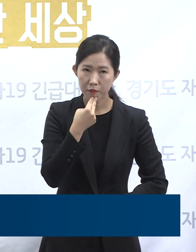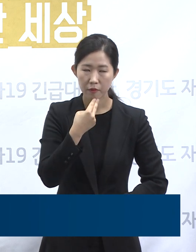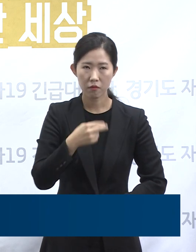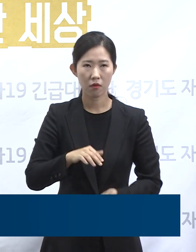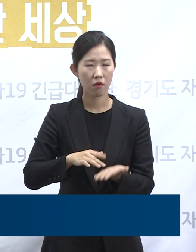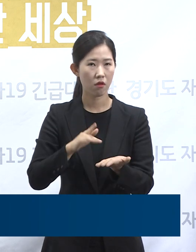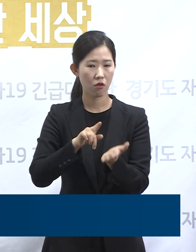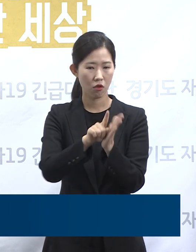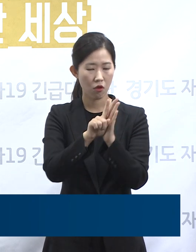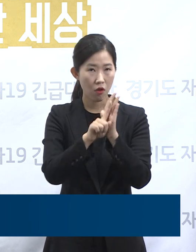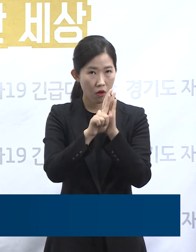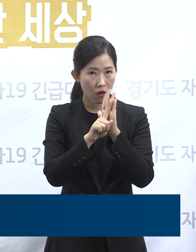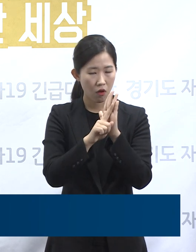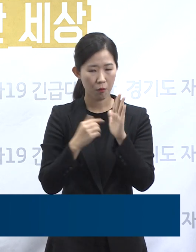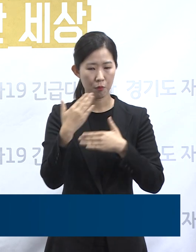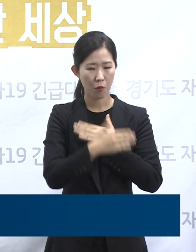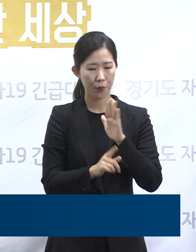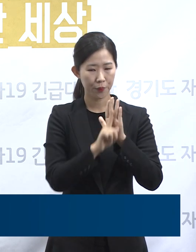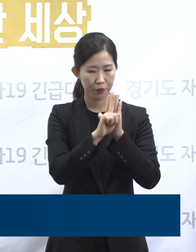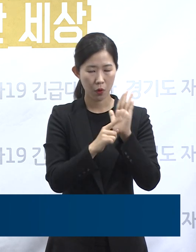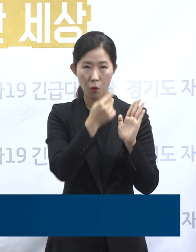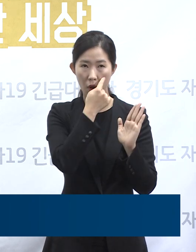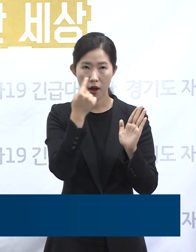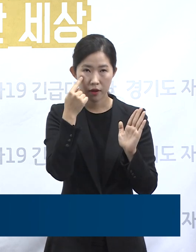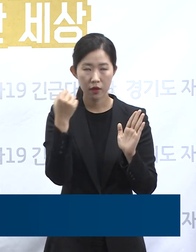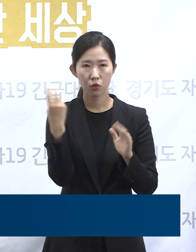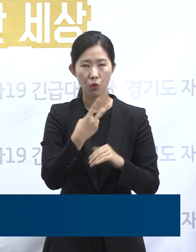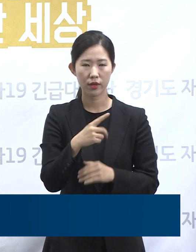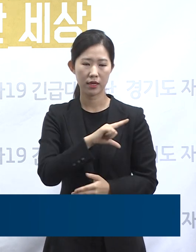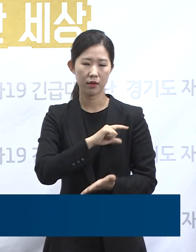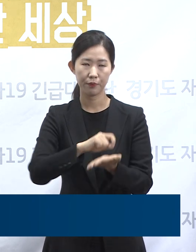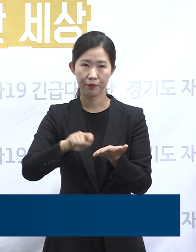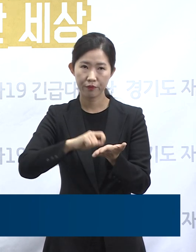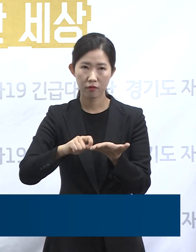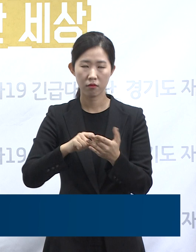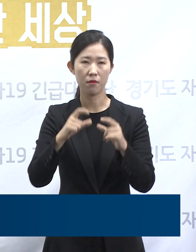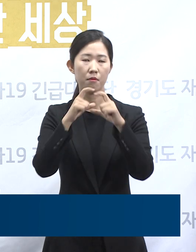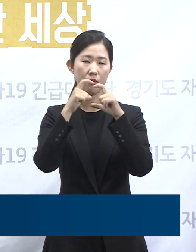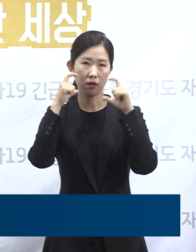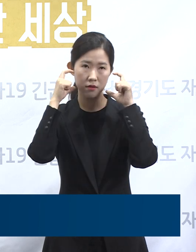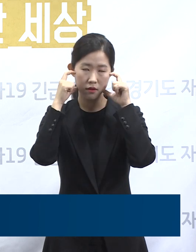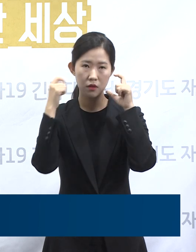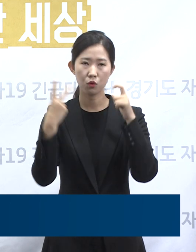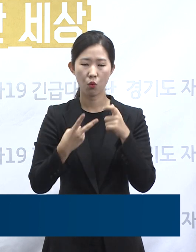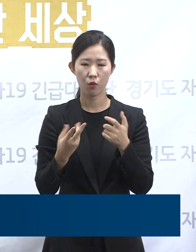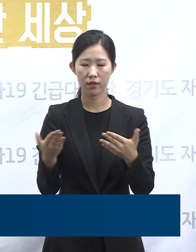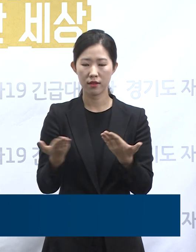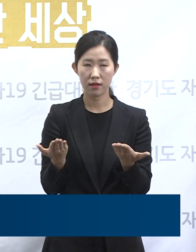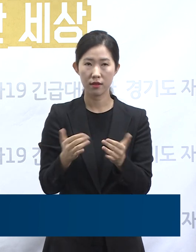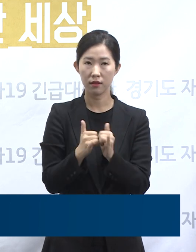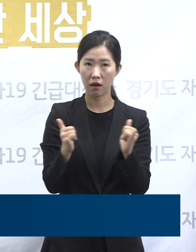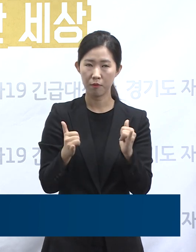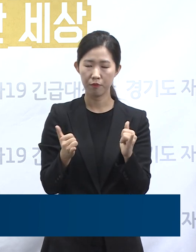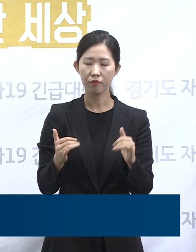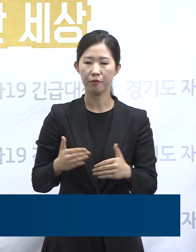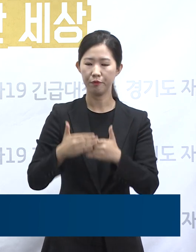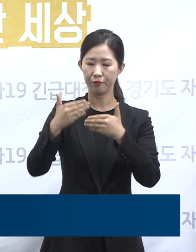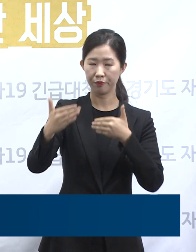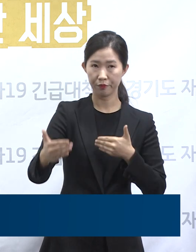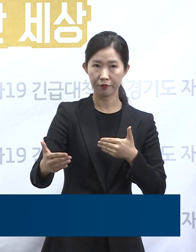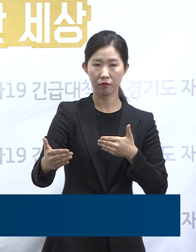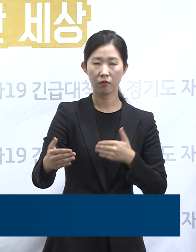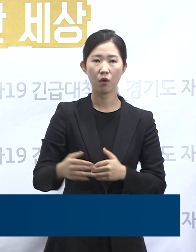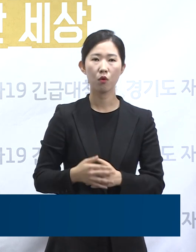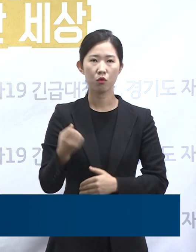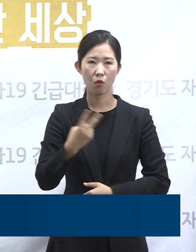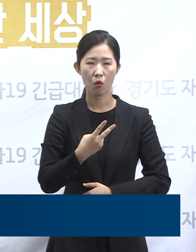명부를 작성하고 전환 마스크를 착용하며, 종사자 및 이용자 간 거리 유지, 주기적으로 환기 및